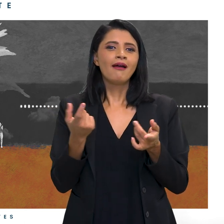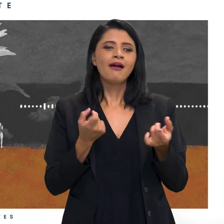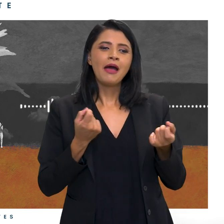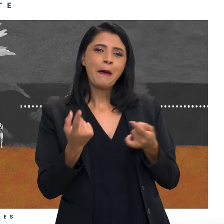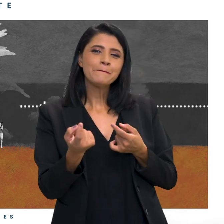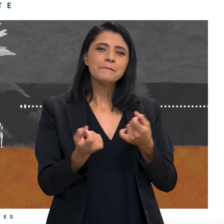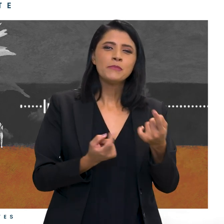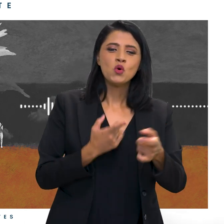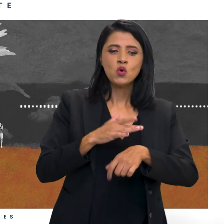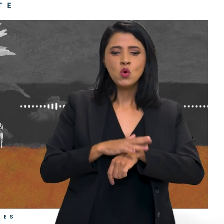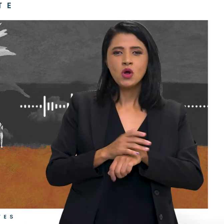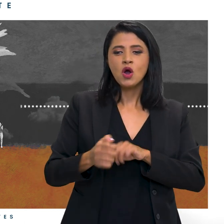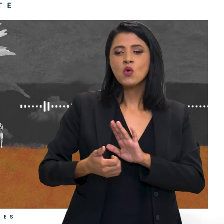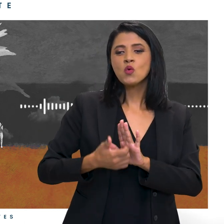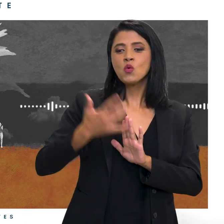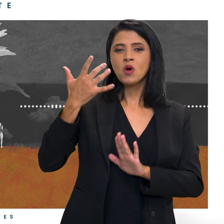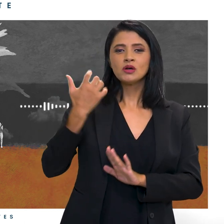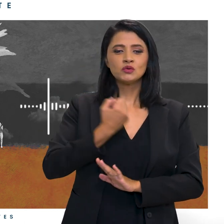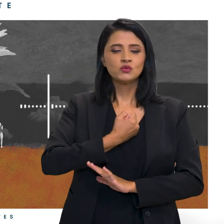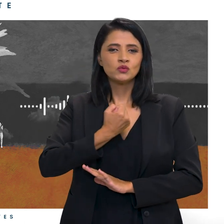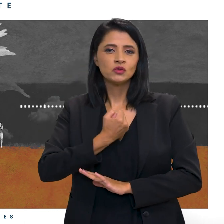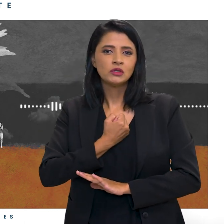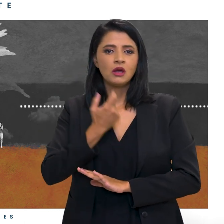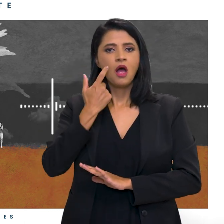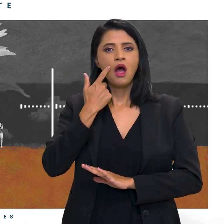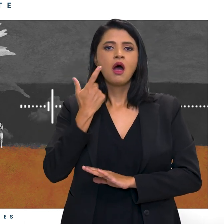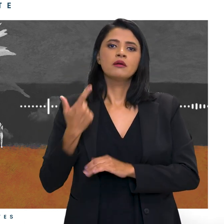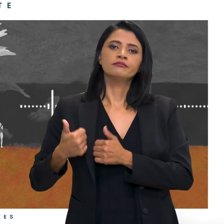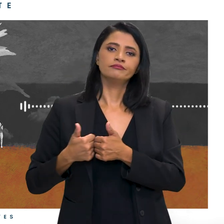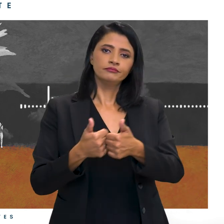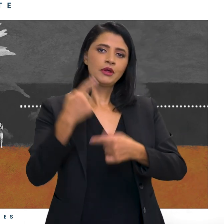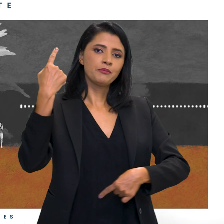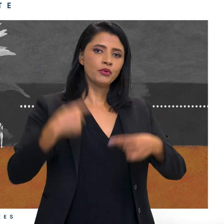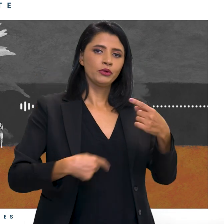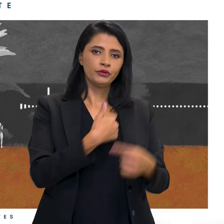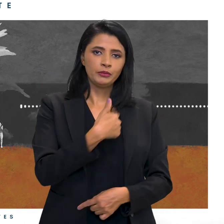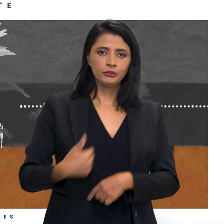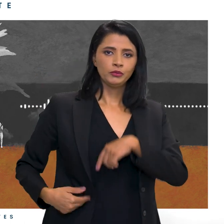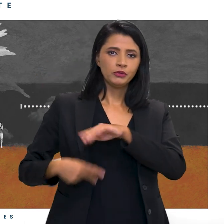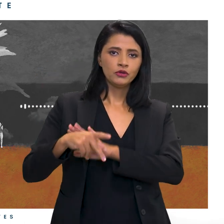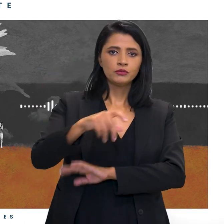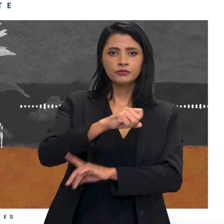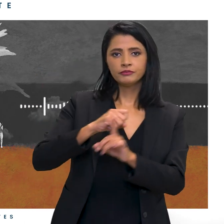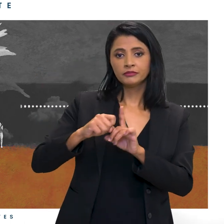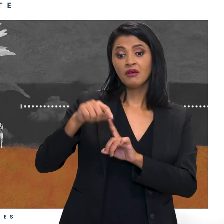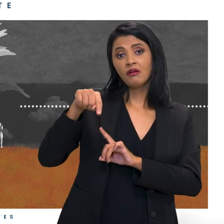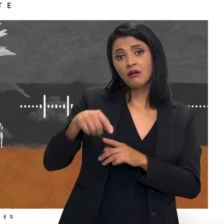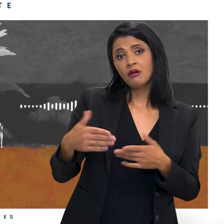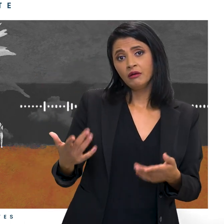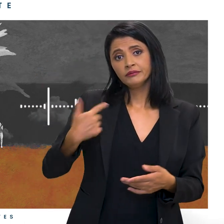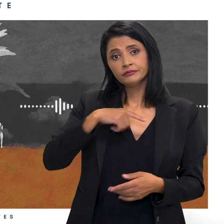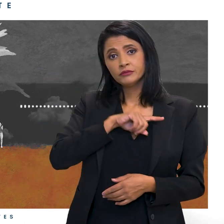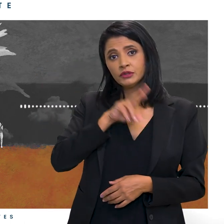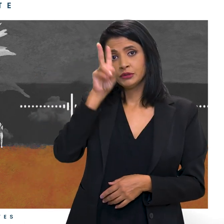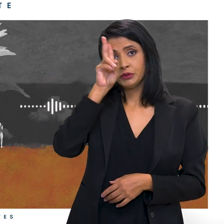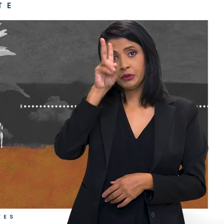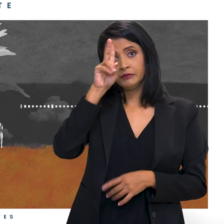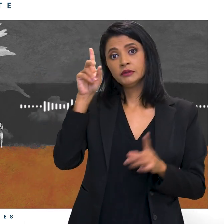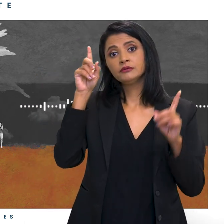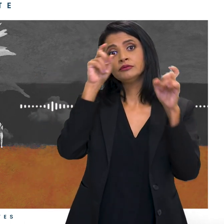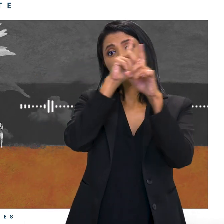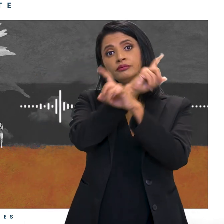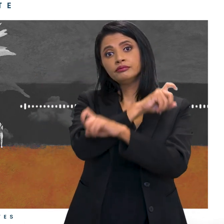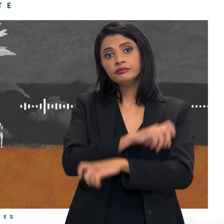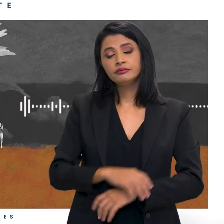questão é que a frequência e a quantidade de números costumam guiar as políticas públicas de uma sociedade. E é aí que a